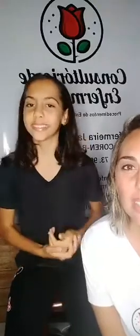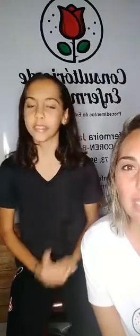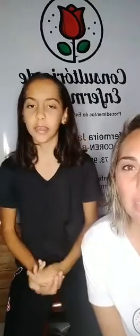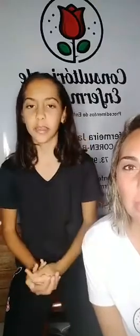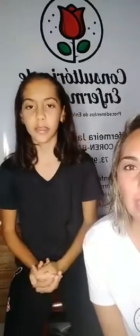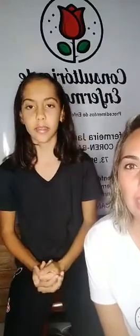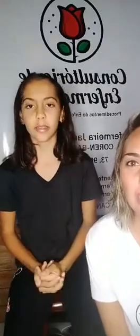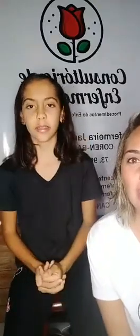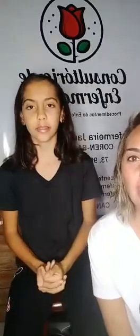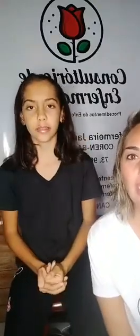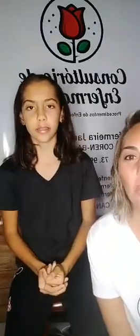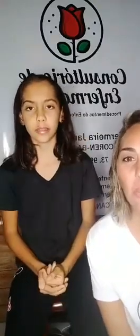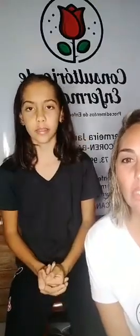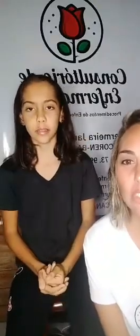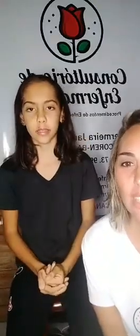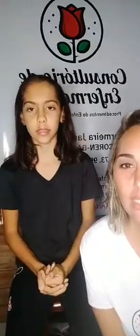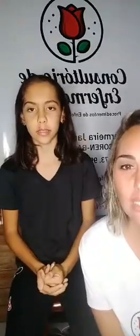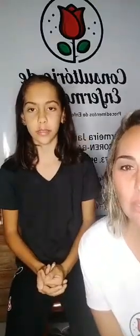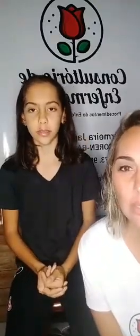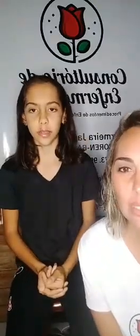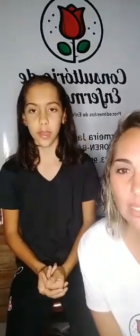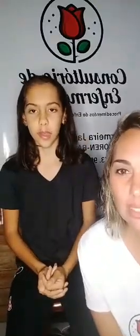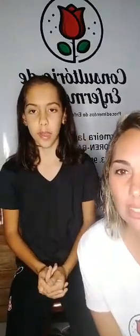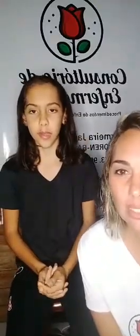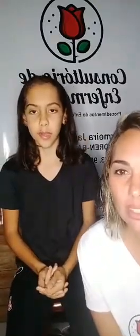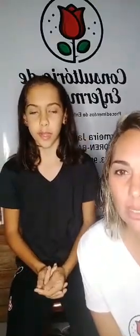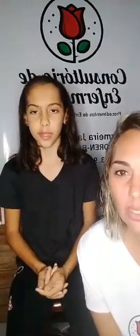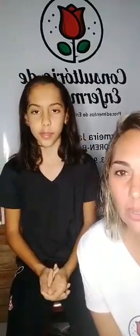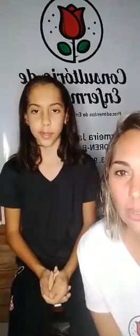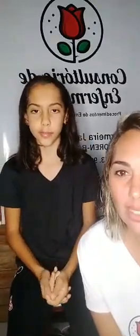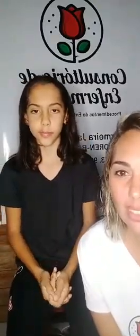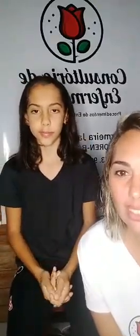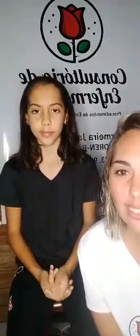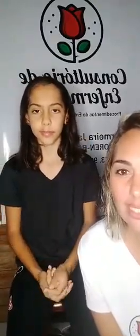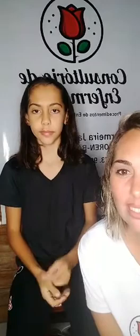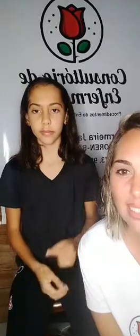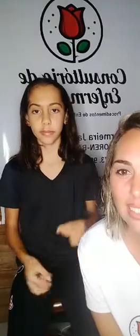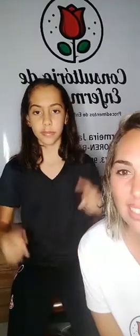Vamos aí esperando. Será como está a nossa visualização agora?